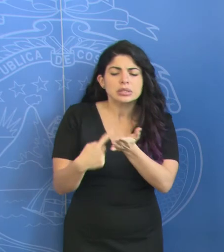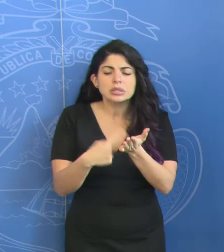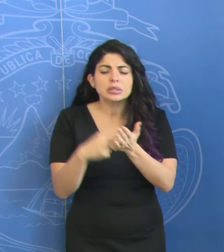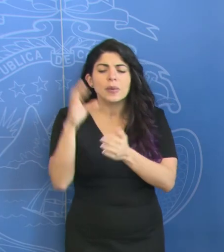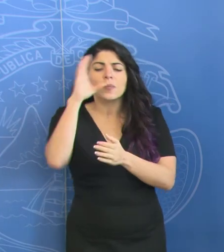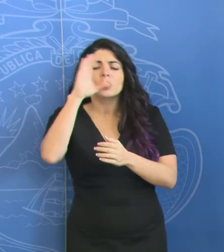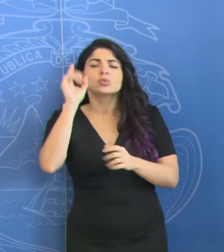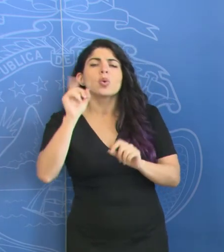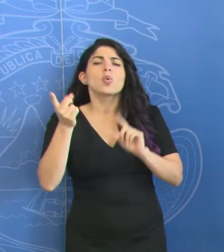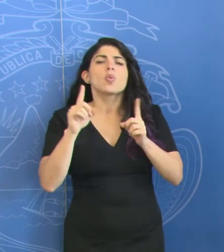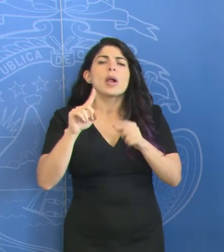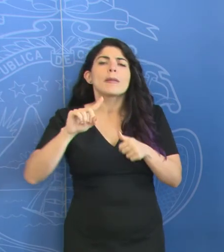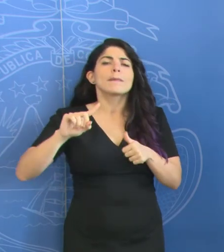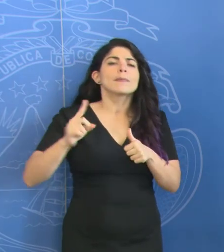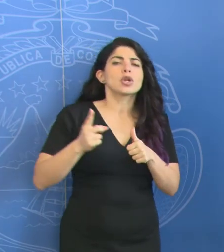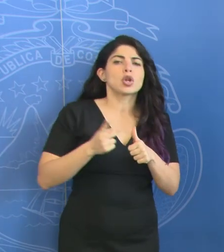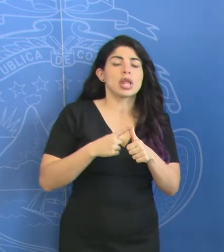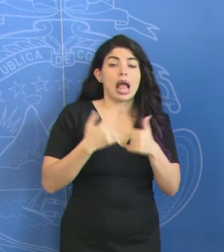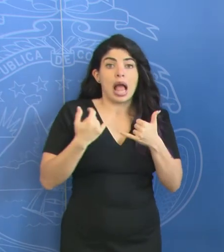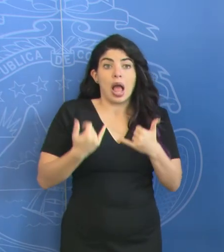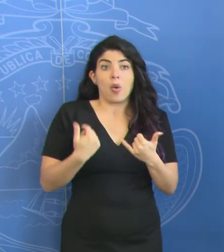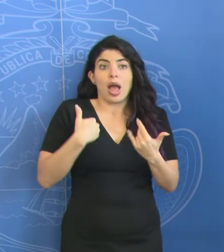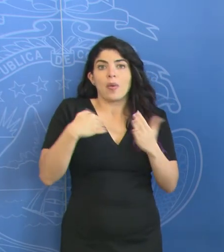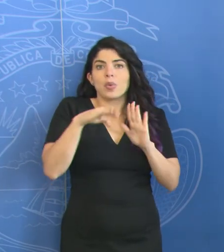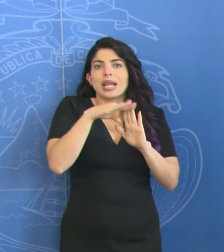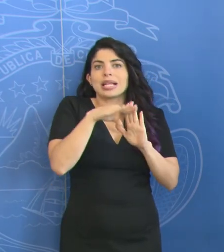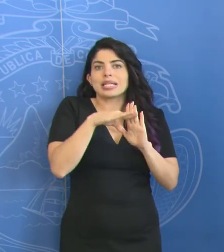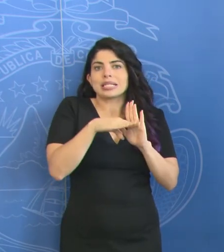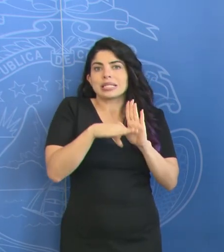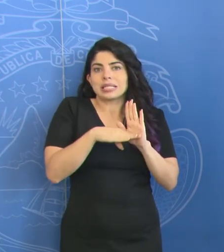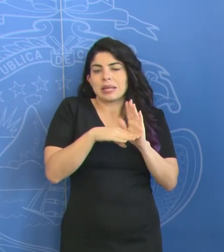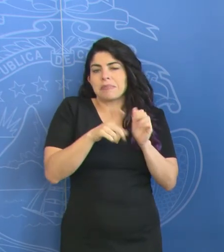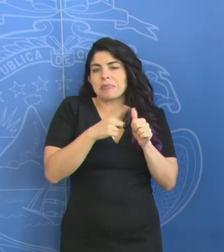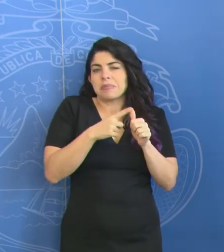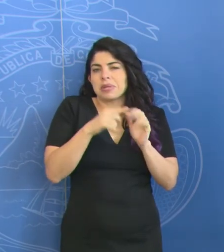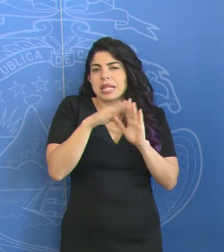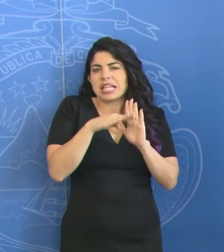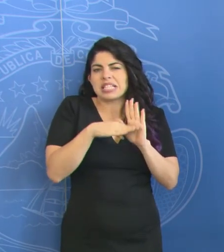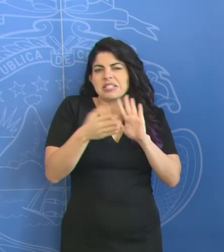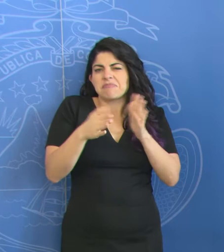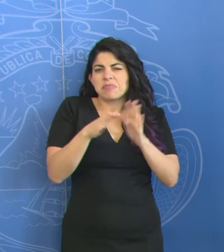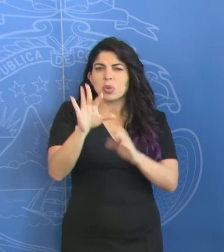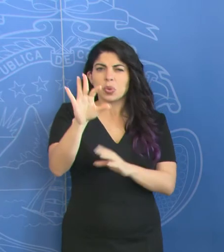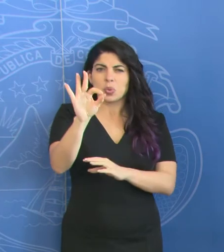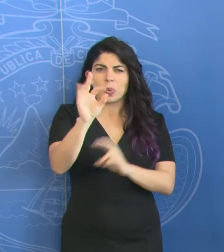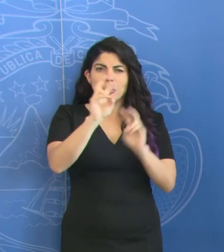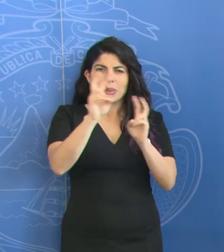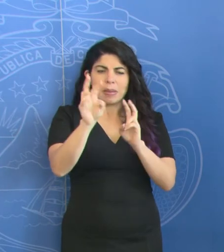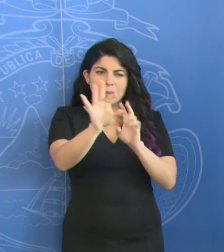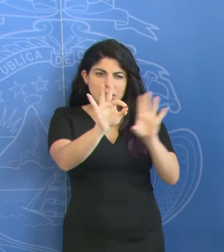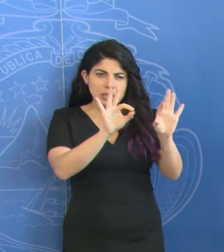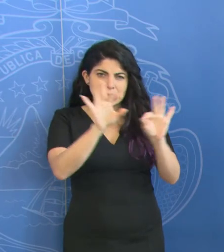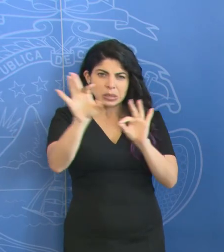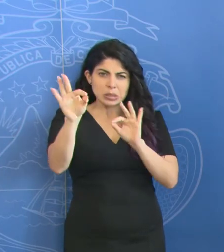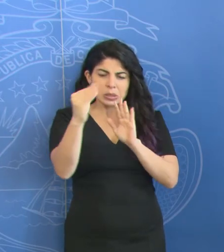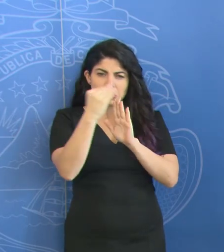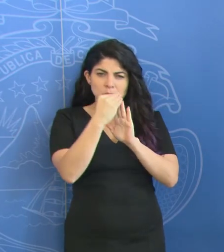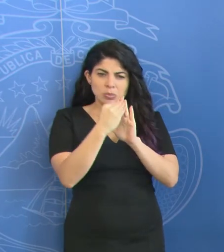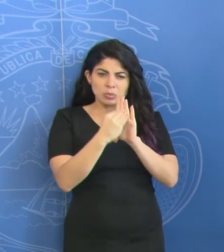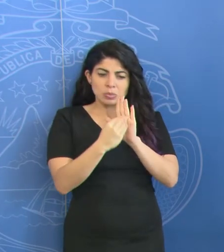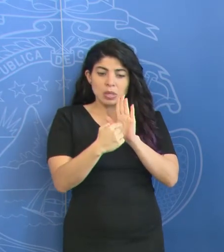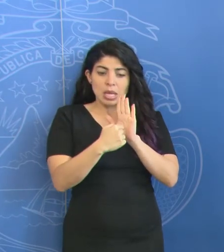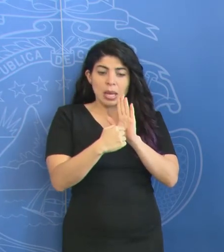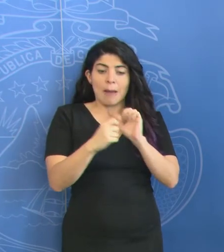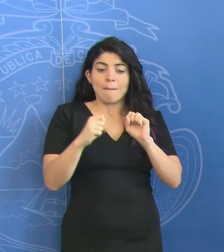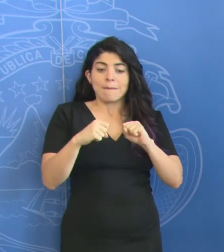este momento tenemos un listado preliminar de alrededor de 9 temas que podrían conducir a